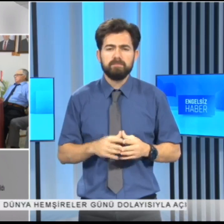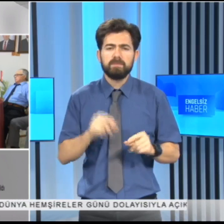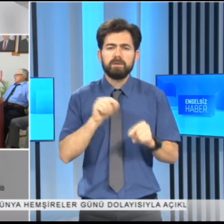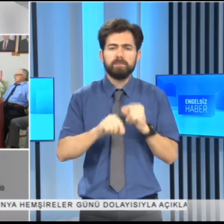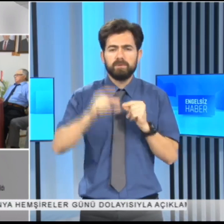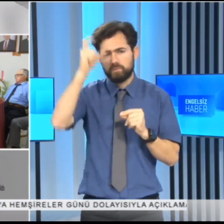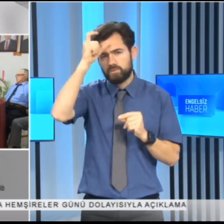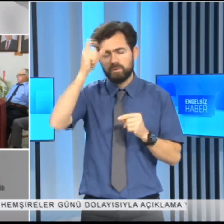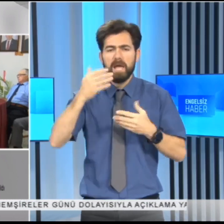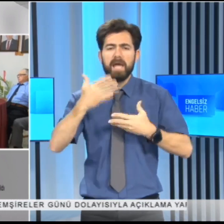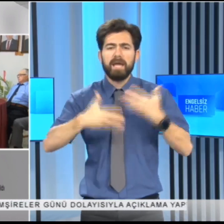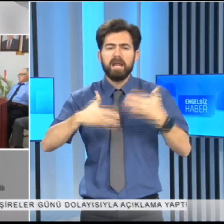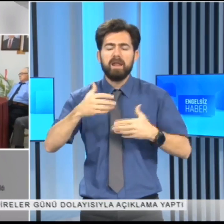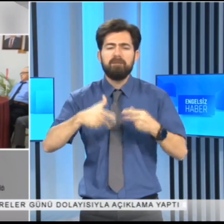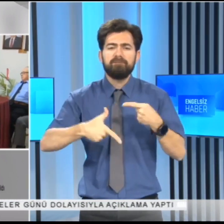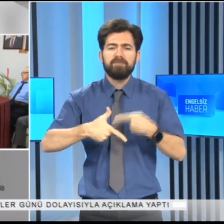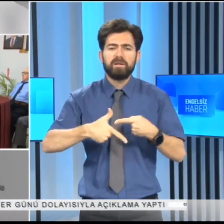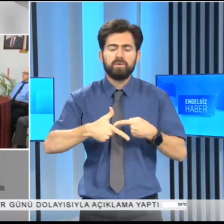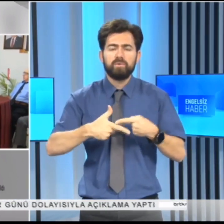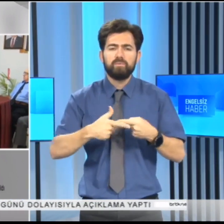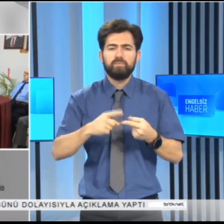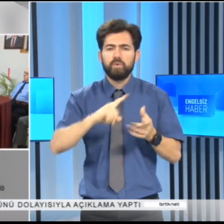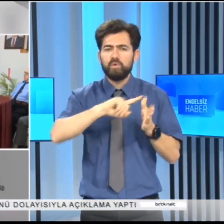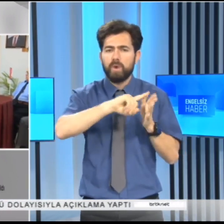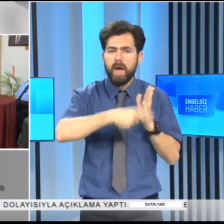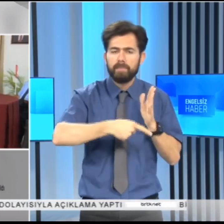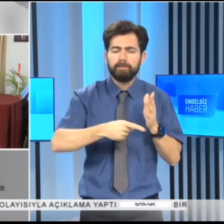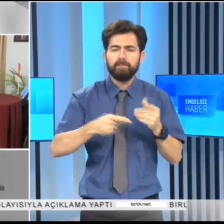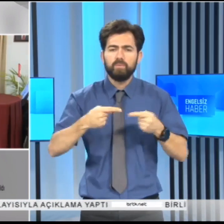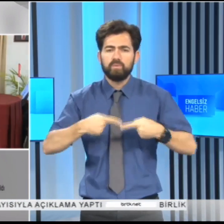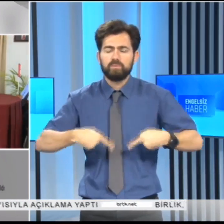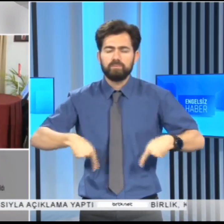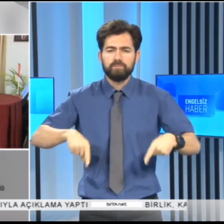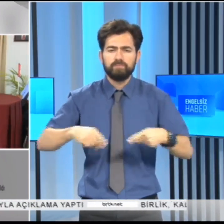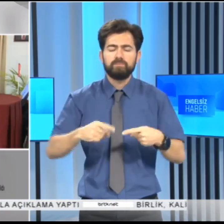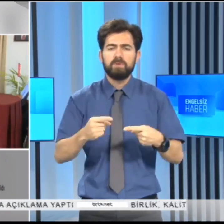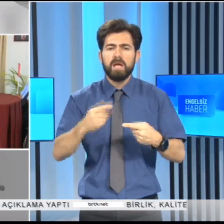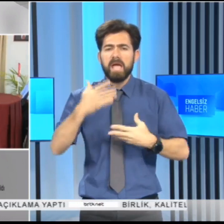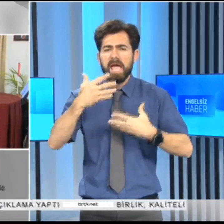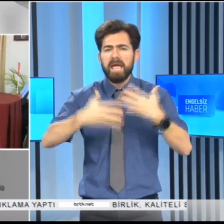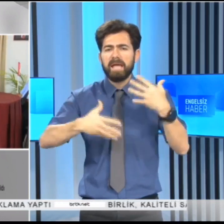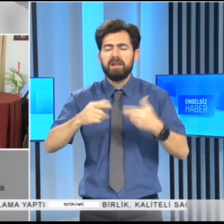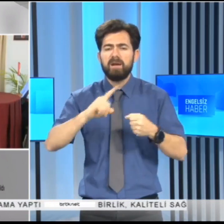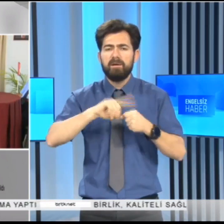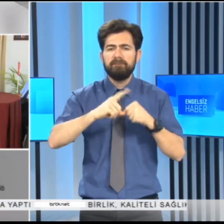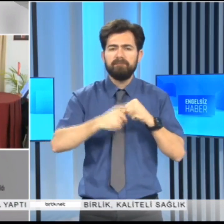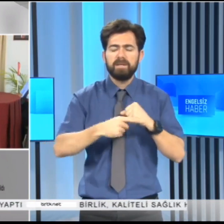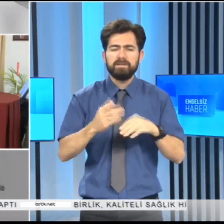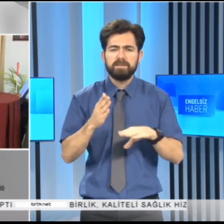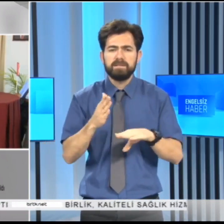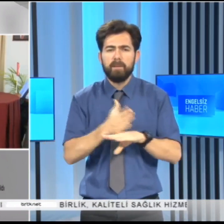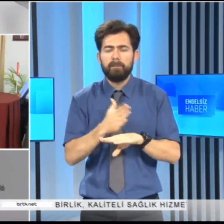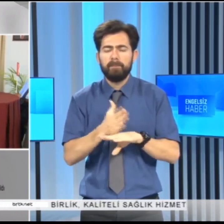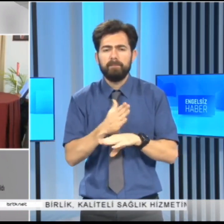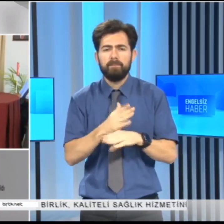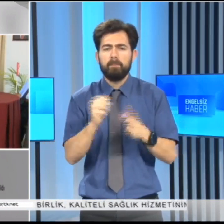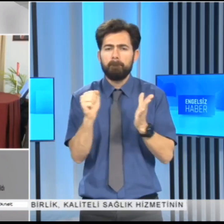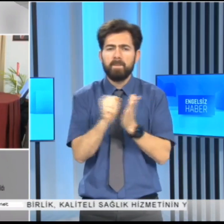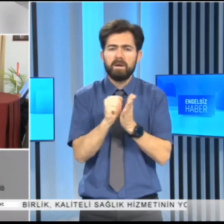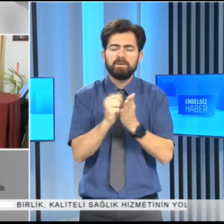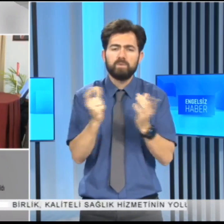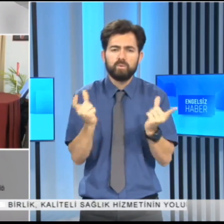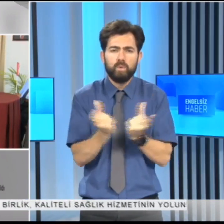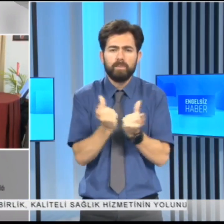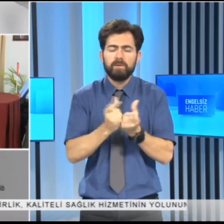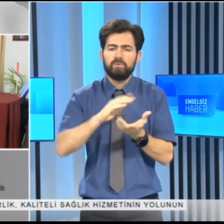Kıbrıs Türk Engelliler Federasyonu Yönetim Kurulu, Engelliler Haftası dolayısıyla basın